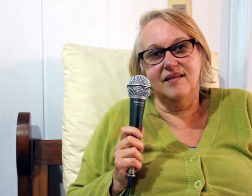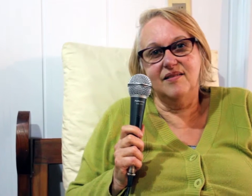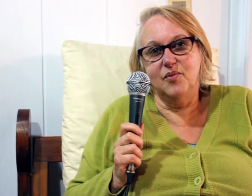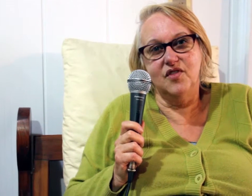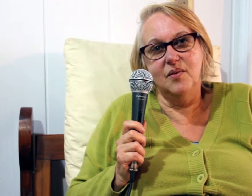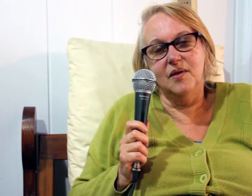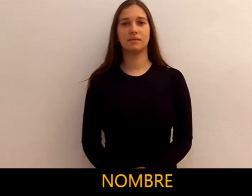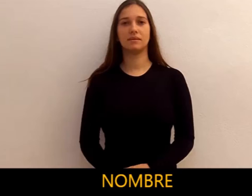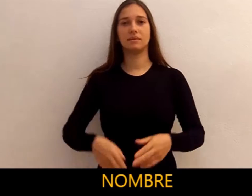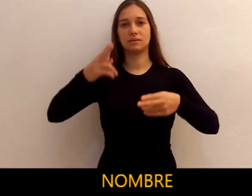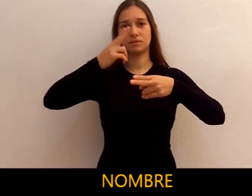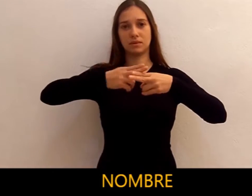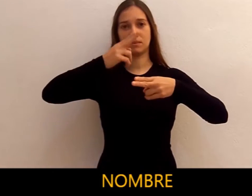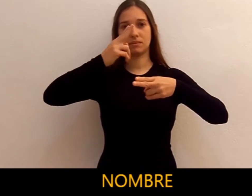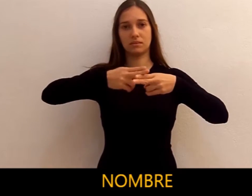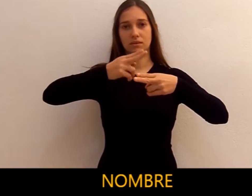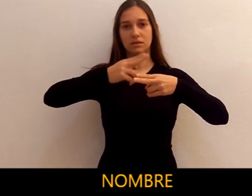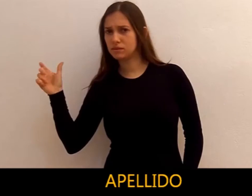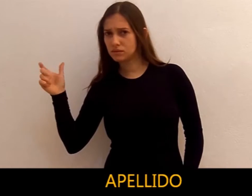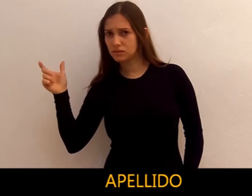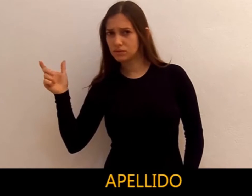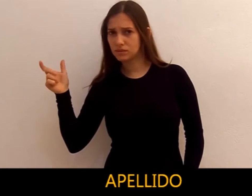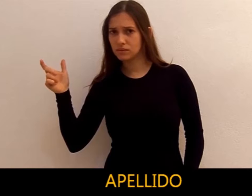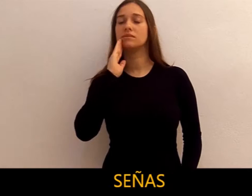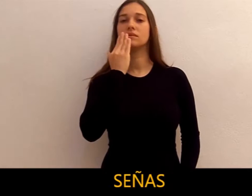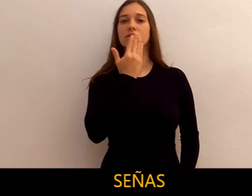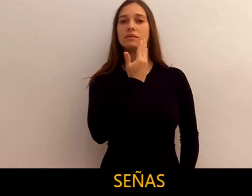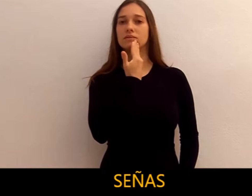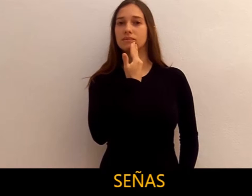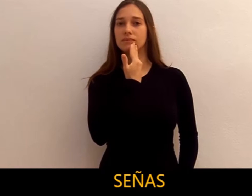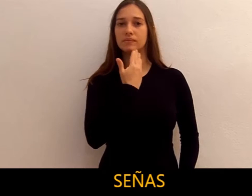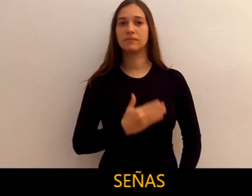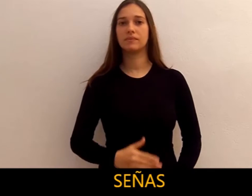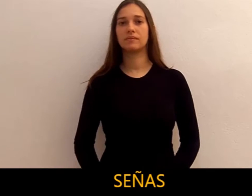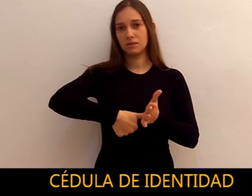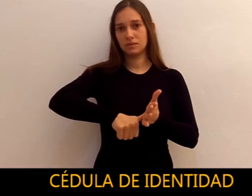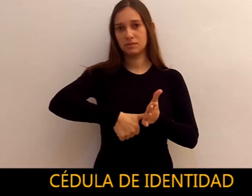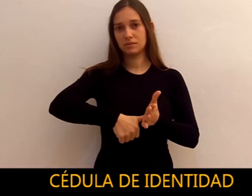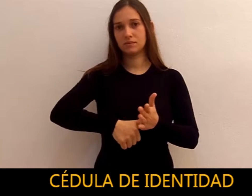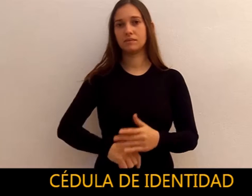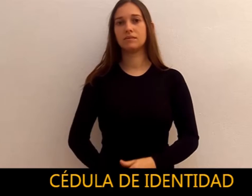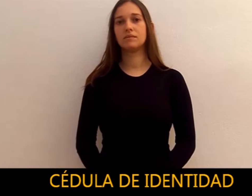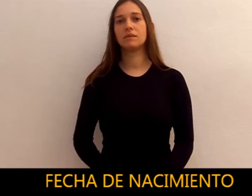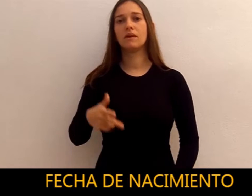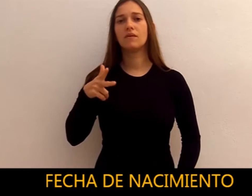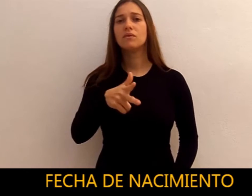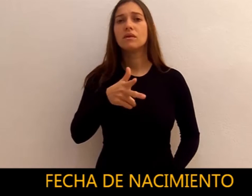es imposible. Por eso la importancia de que hagan intérpretes. Porque este curso que se hace acá es para los